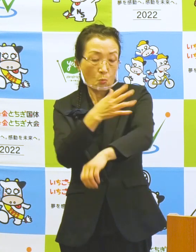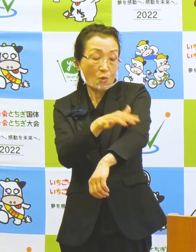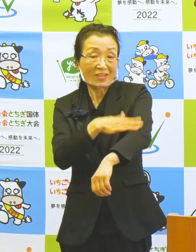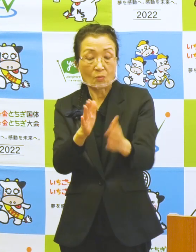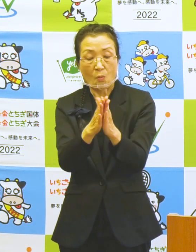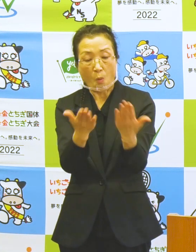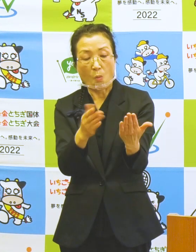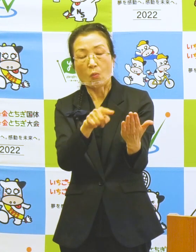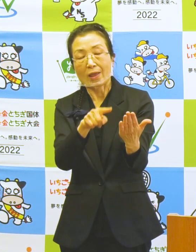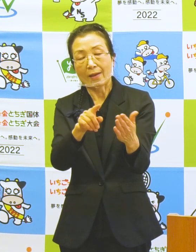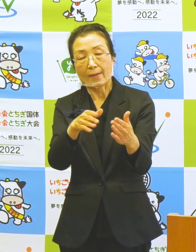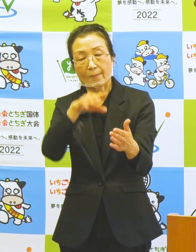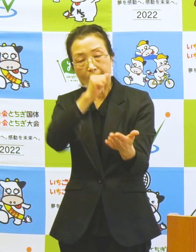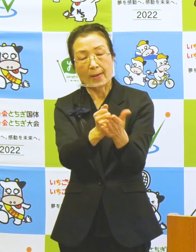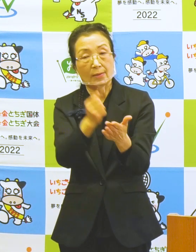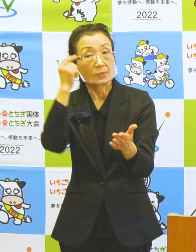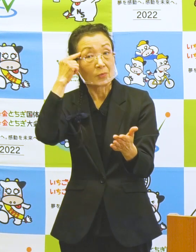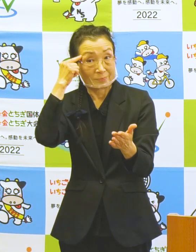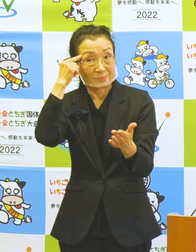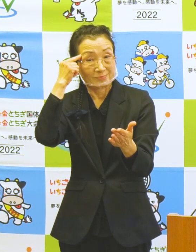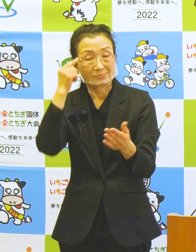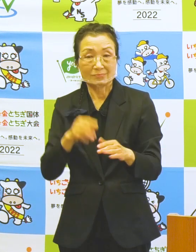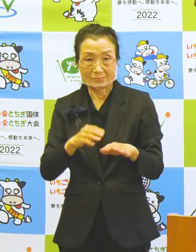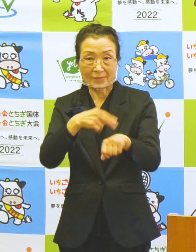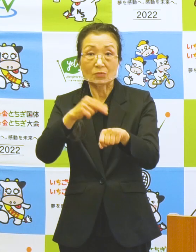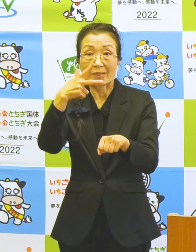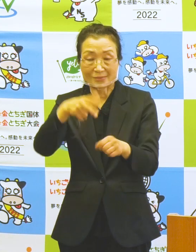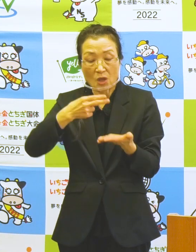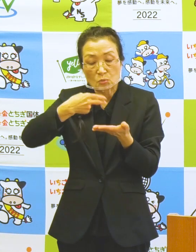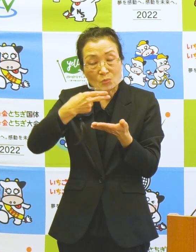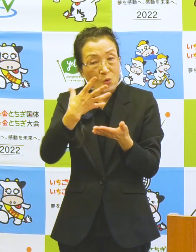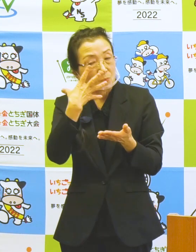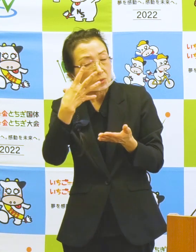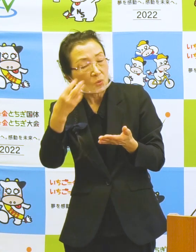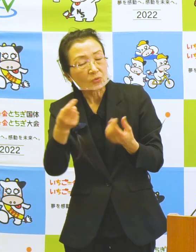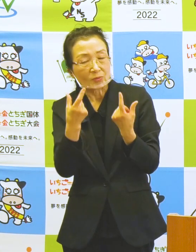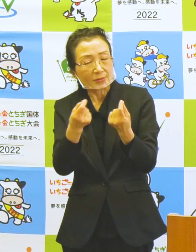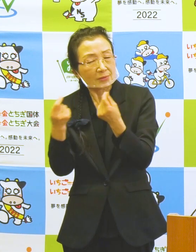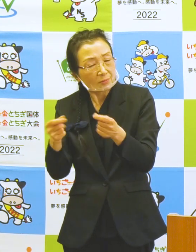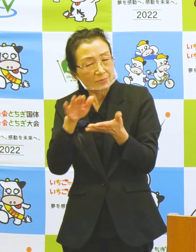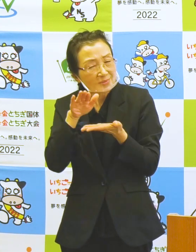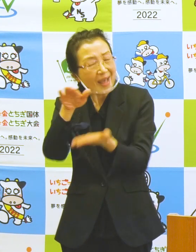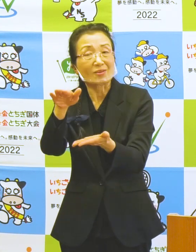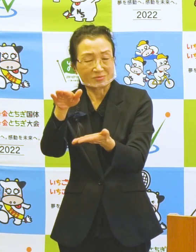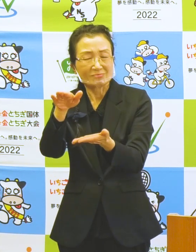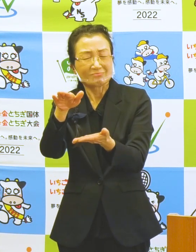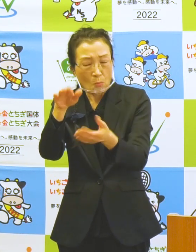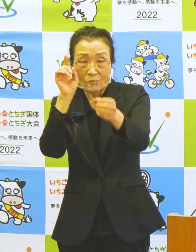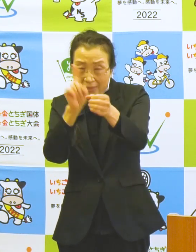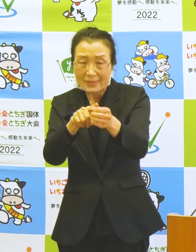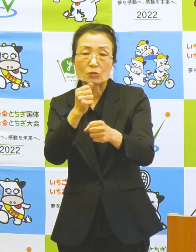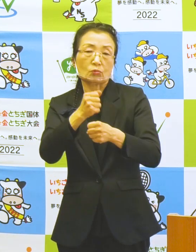います。本市の食の魅力をしっかりと伝えることに主眼を置いて作成をし